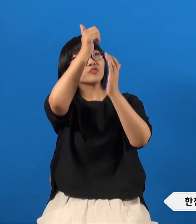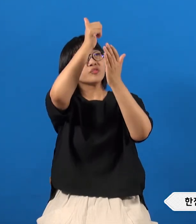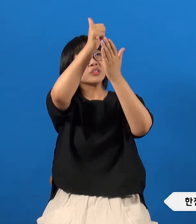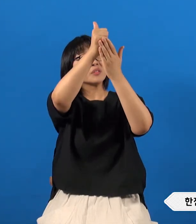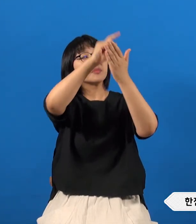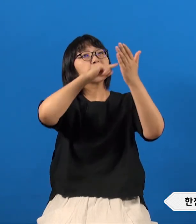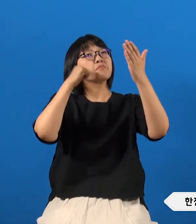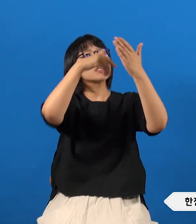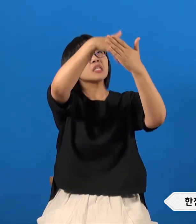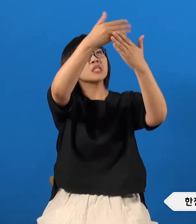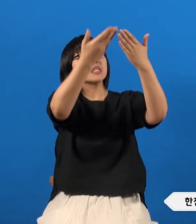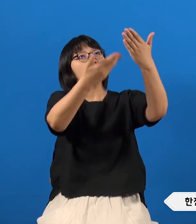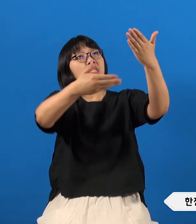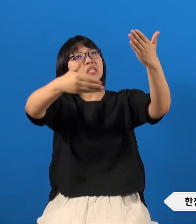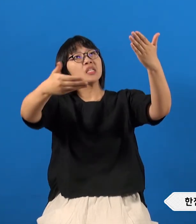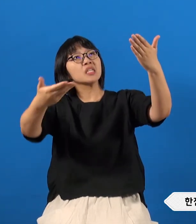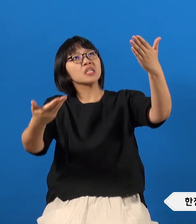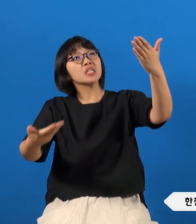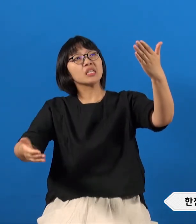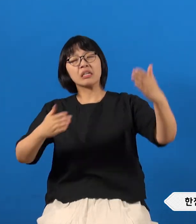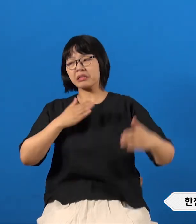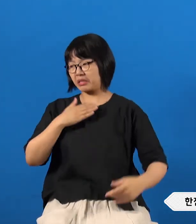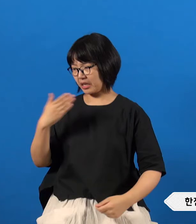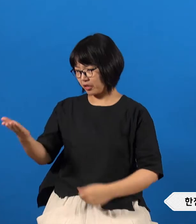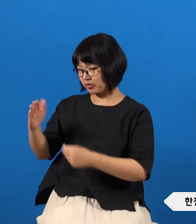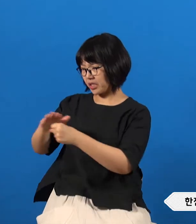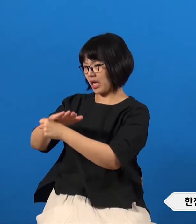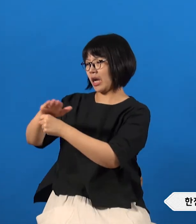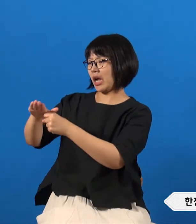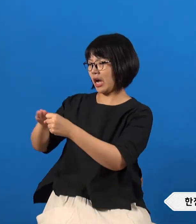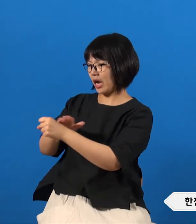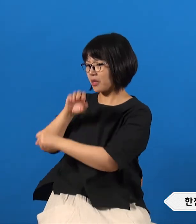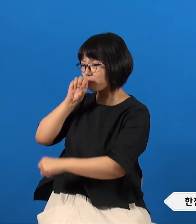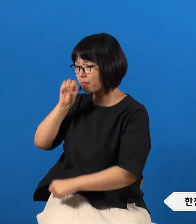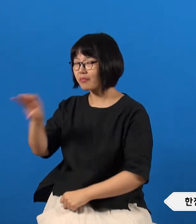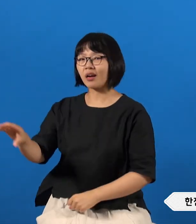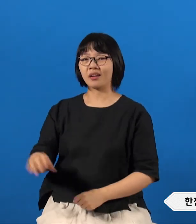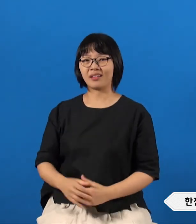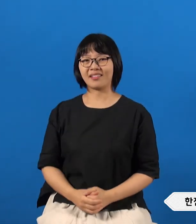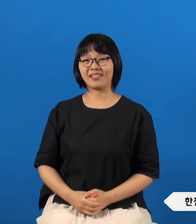십자가에서 피를 흘리시면서 내가 너를 사랑한다 말씀하십니다.